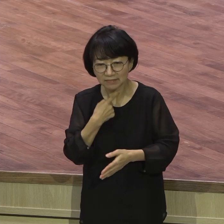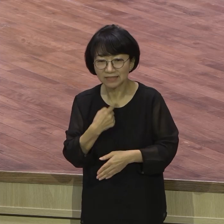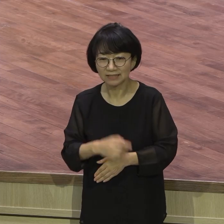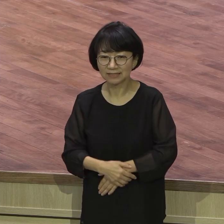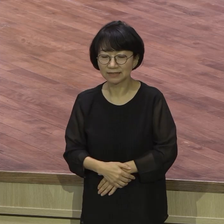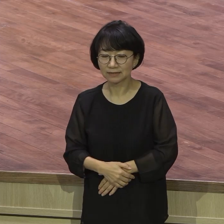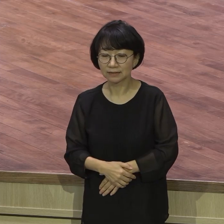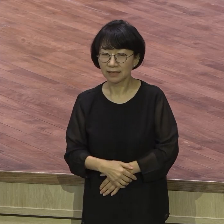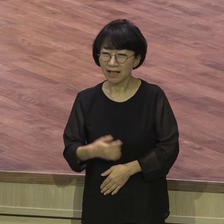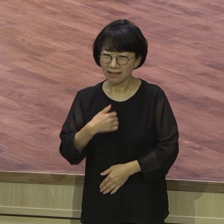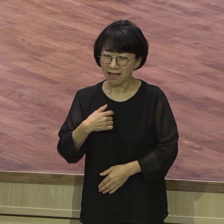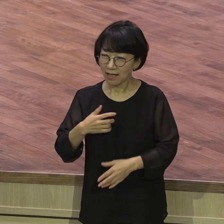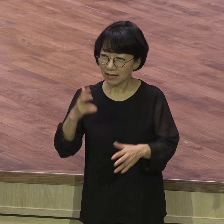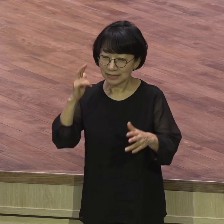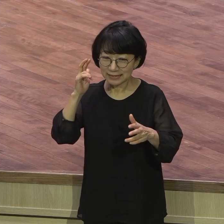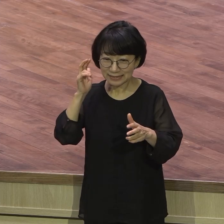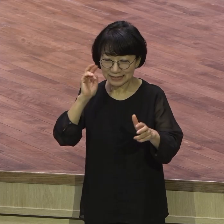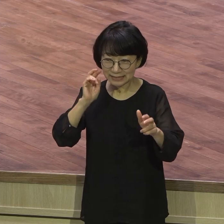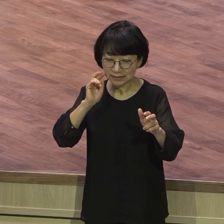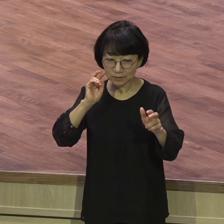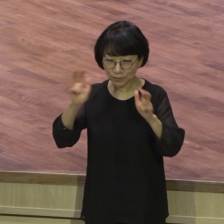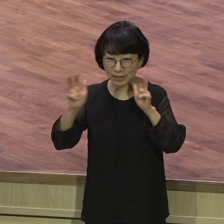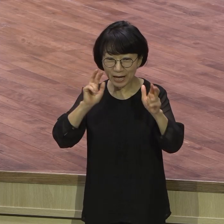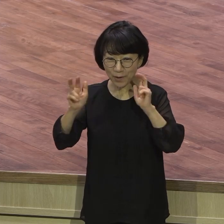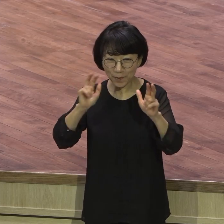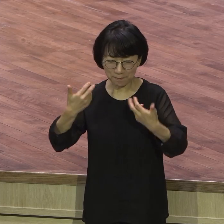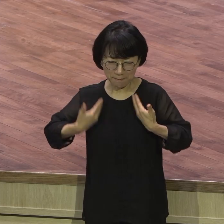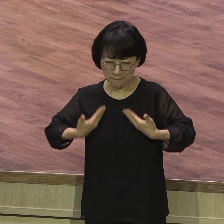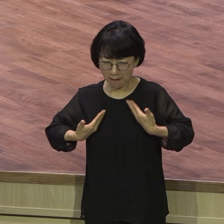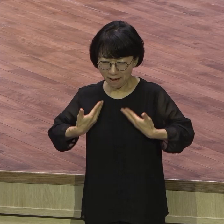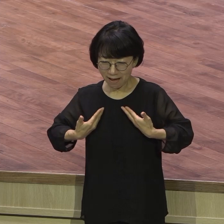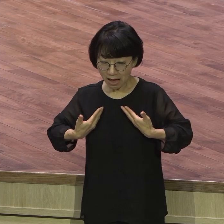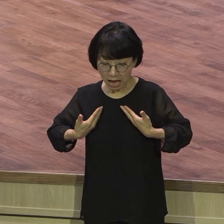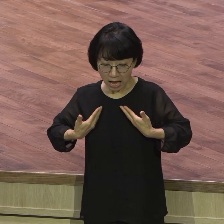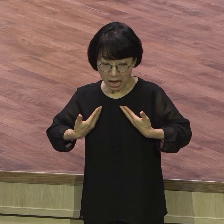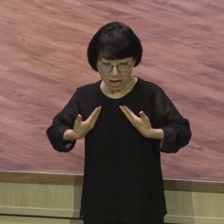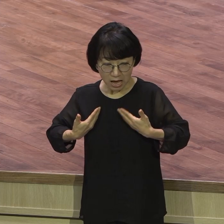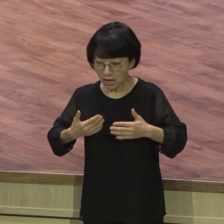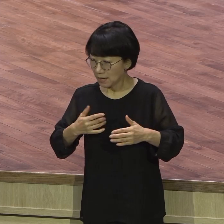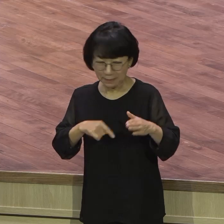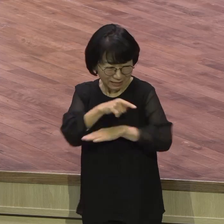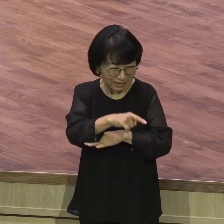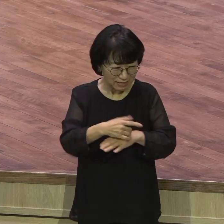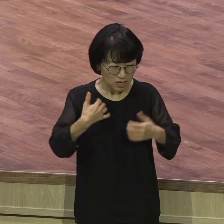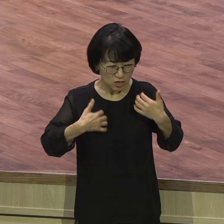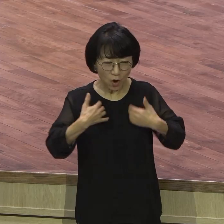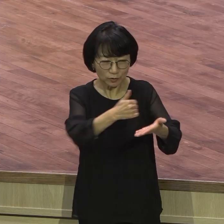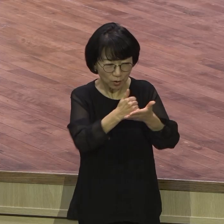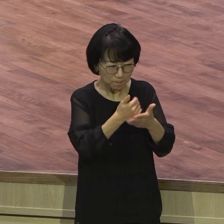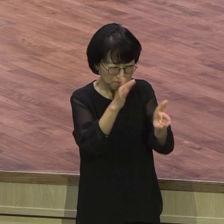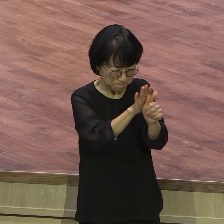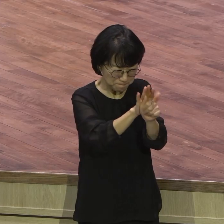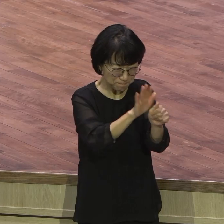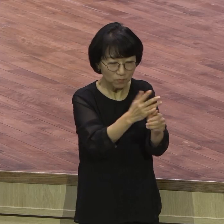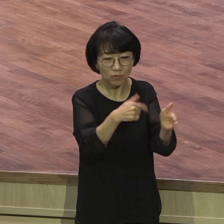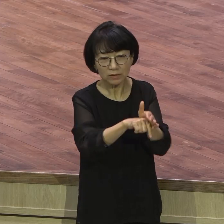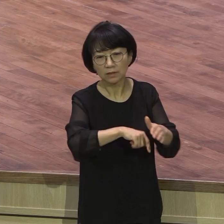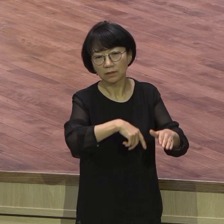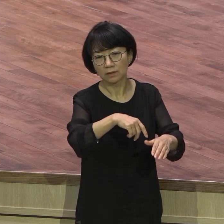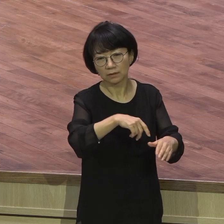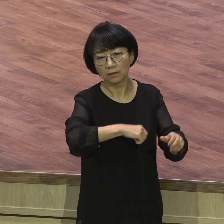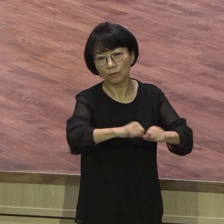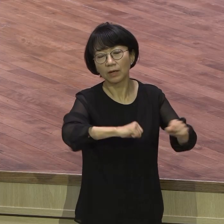사고하다가 바빴잖아요 그러면 알았으면 다시 나가서 영접시켰다니까요 어떻게 하든지 일주일에 한 번은 불신자에게 내가 보험을 증가해야